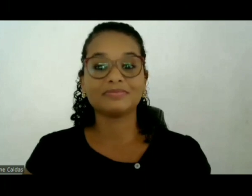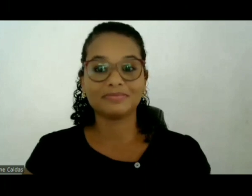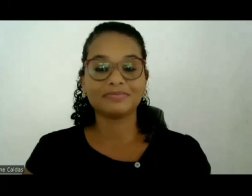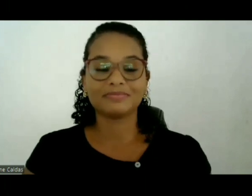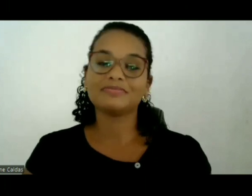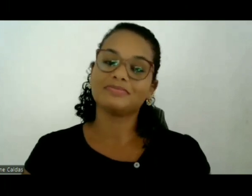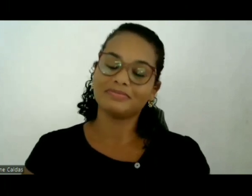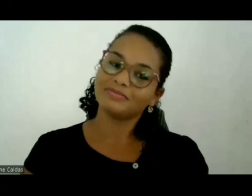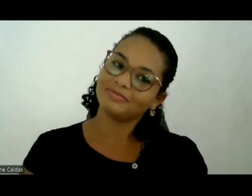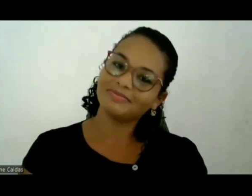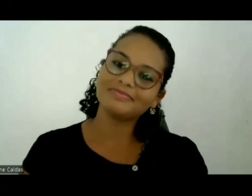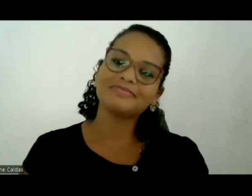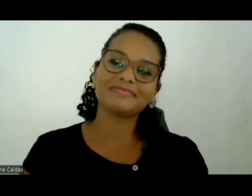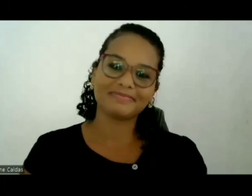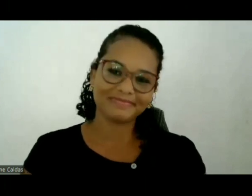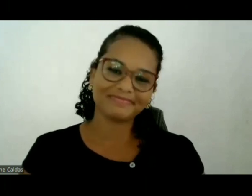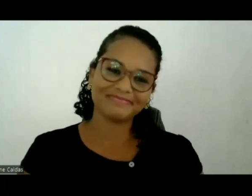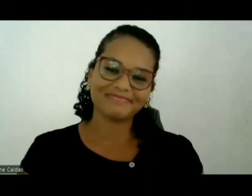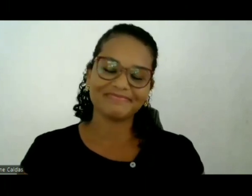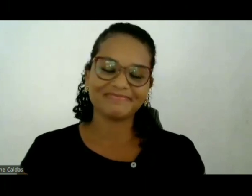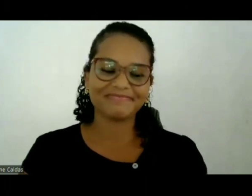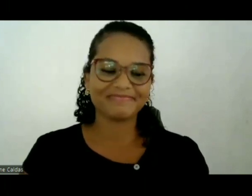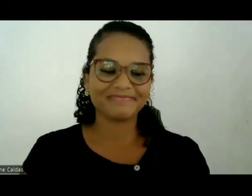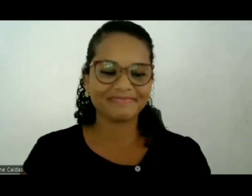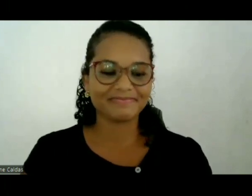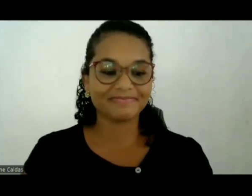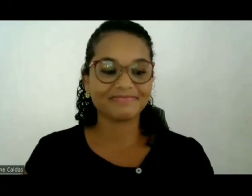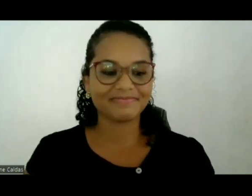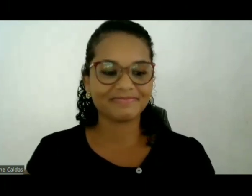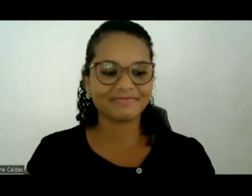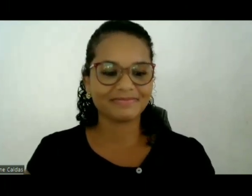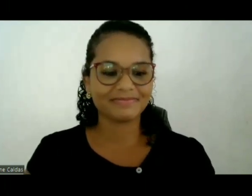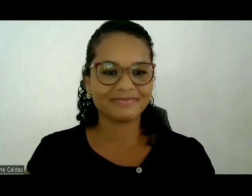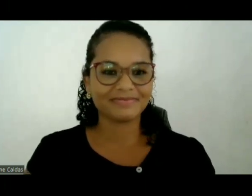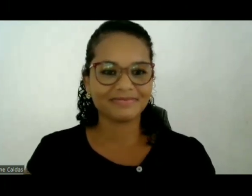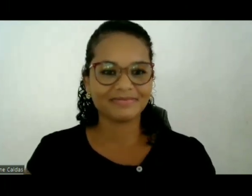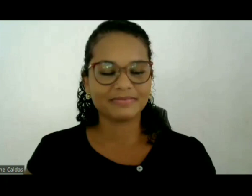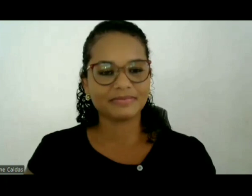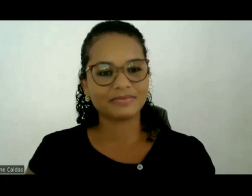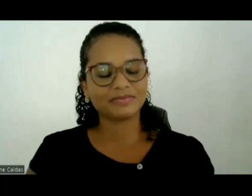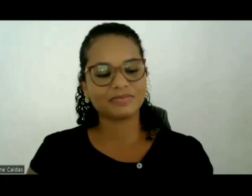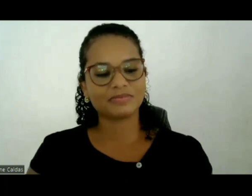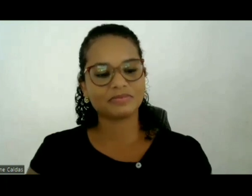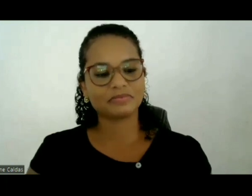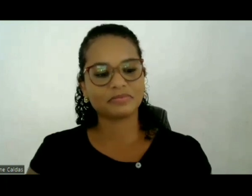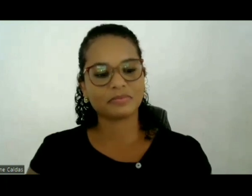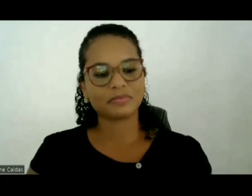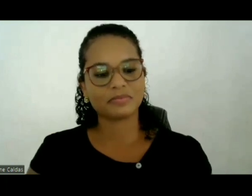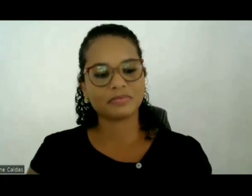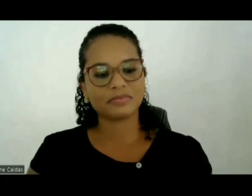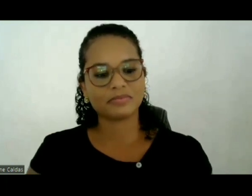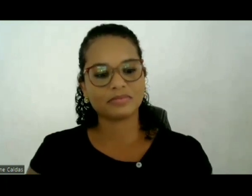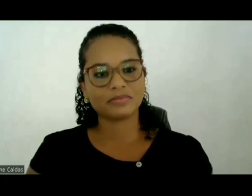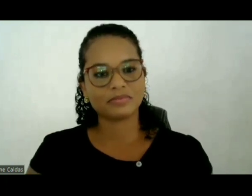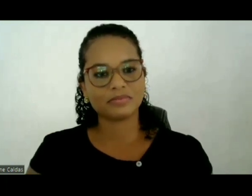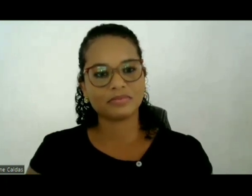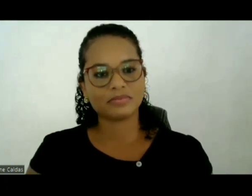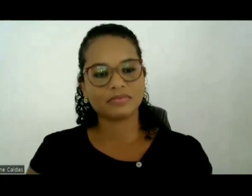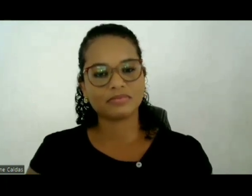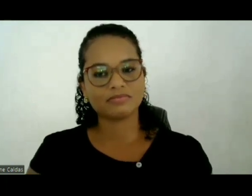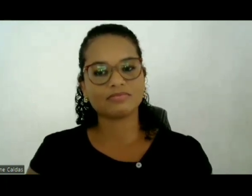ligado que essa dica vai ser muito legal, tá certo? E a quinta coisa que a Libras é, Procris, Libras também